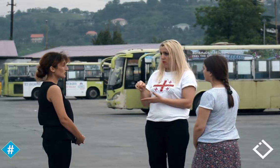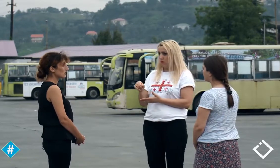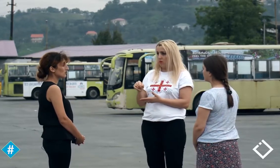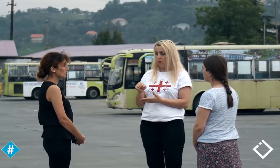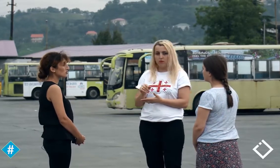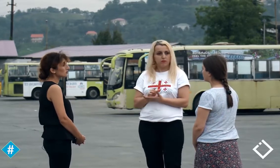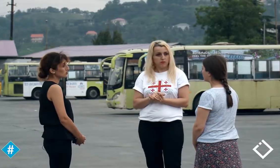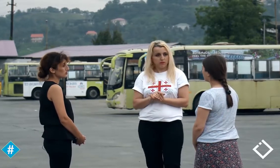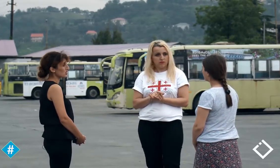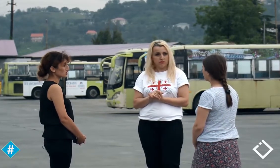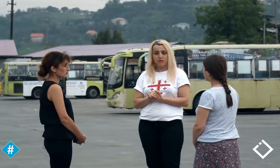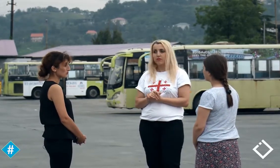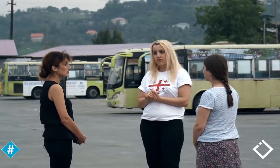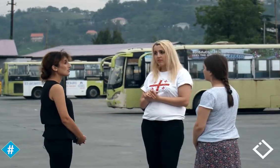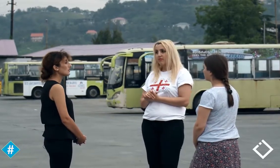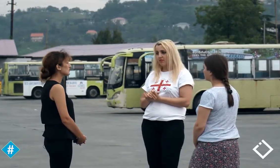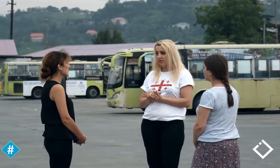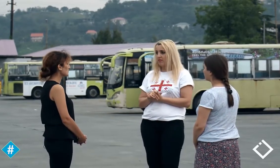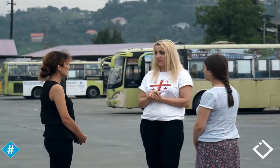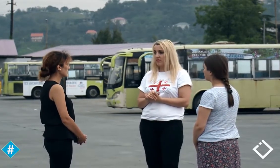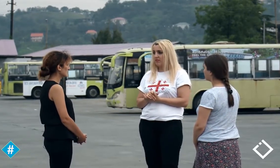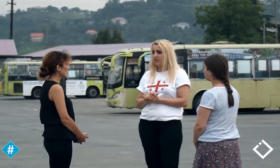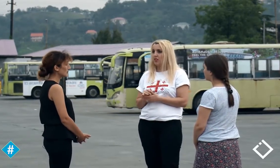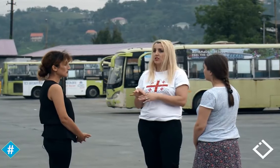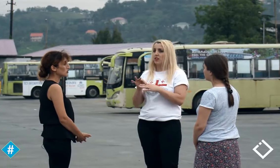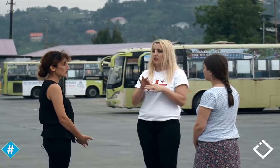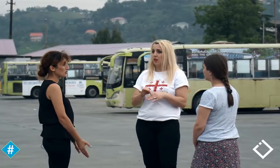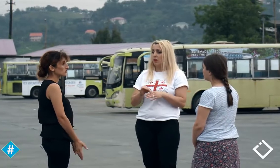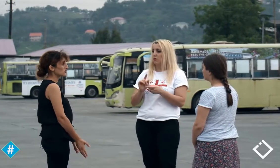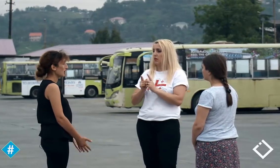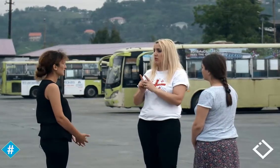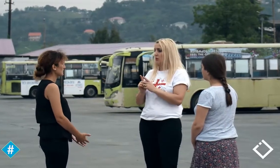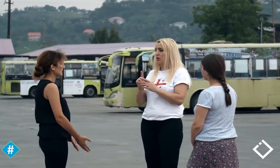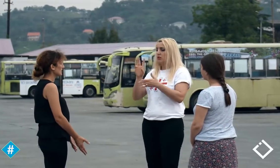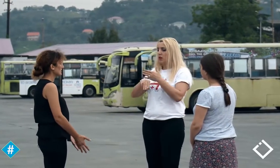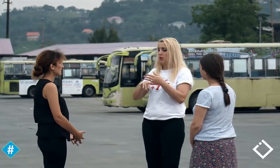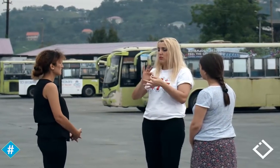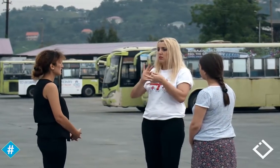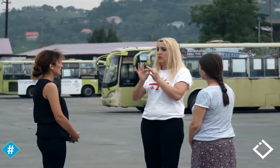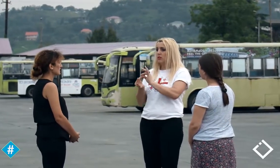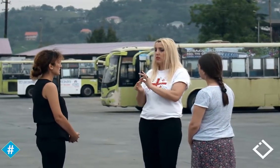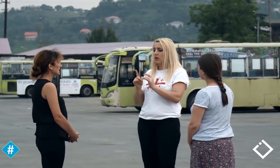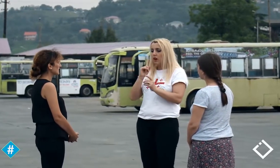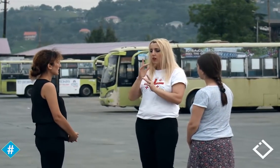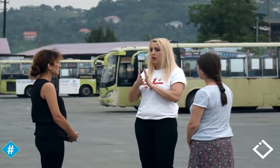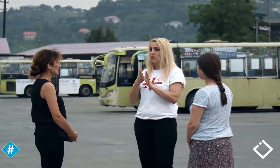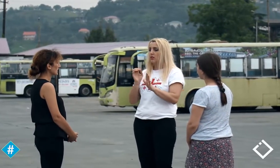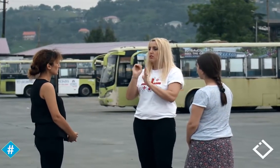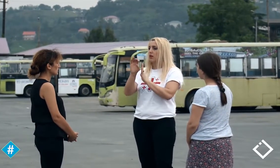გადაიზრდება, აუცილებლად მიყვავს თარჯიმნები და აი მათი დახმარებით ვარკვევთ რა ხდება და აი დეტალურად რატო